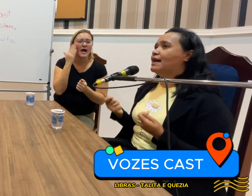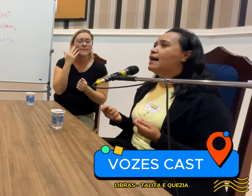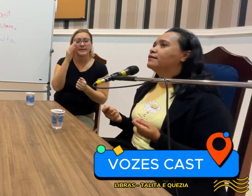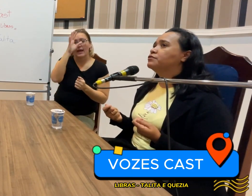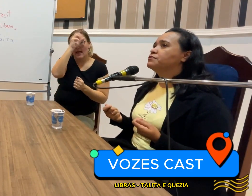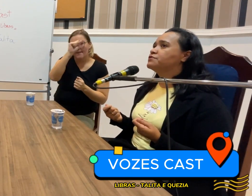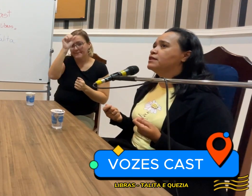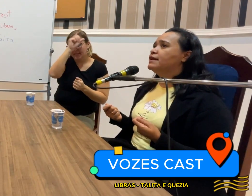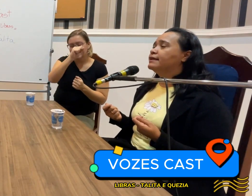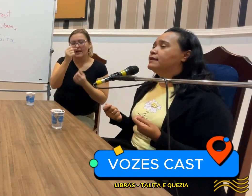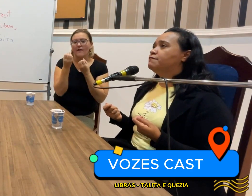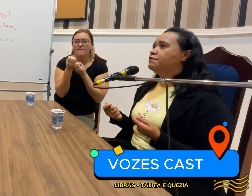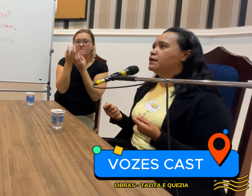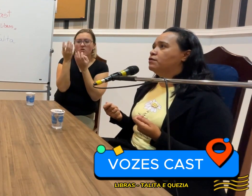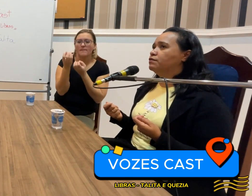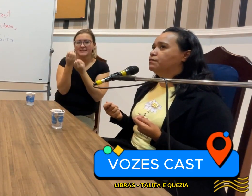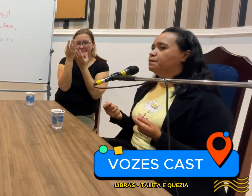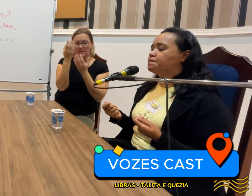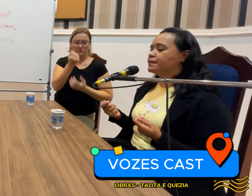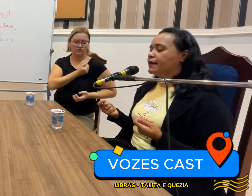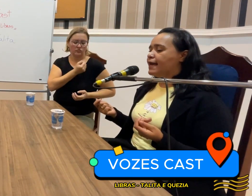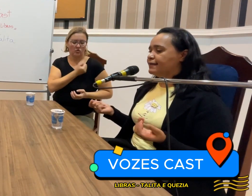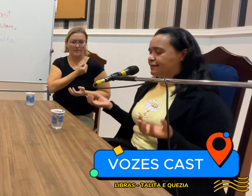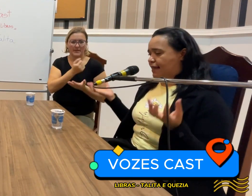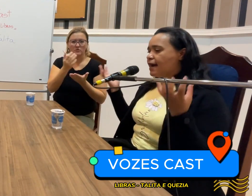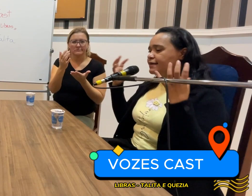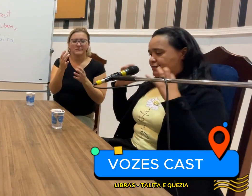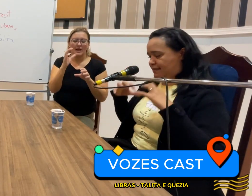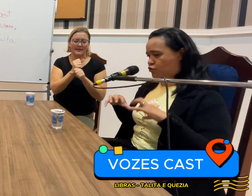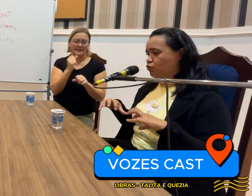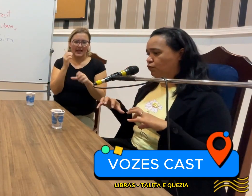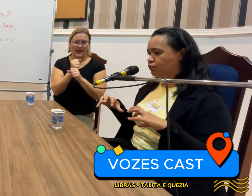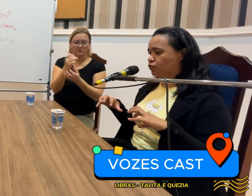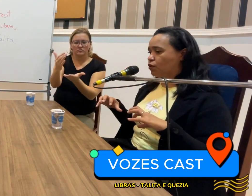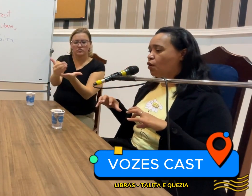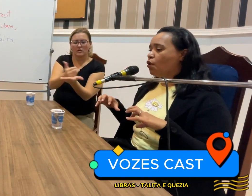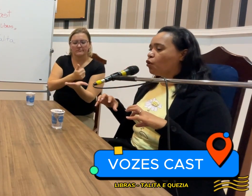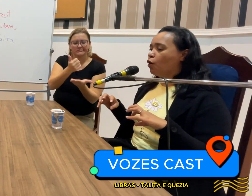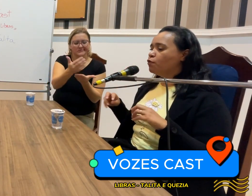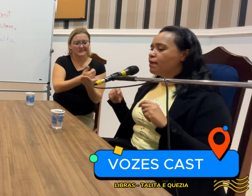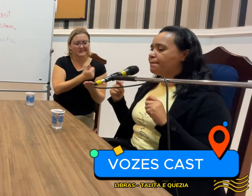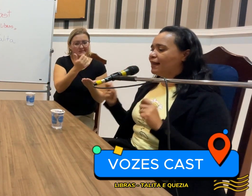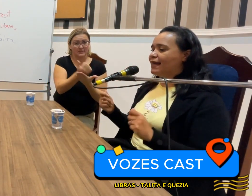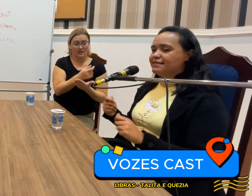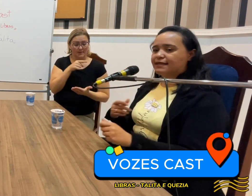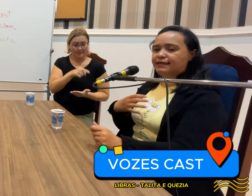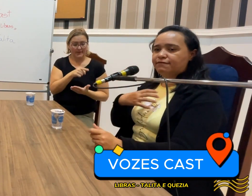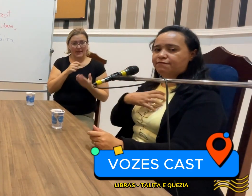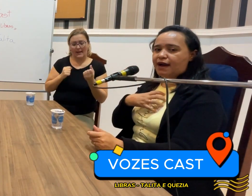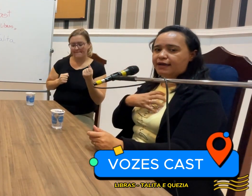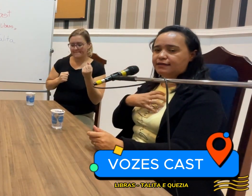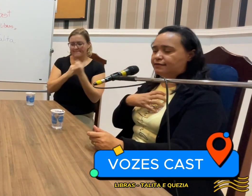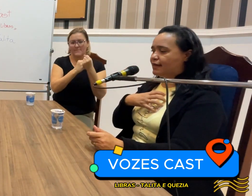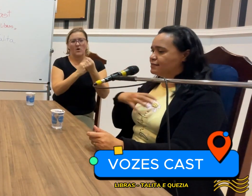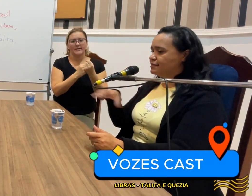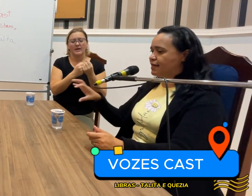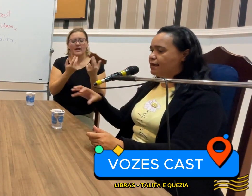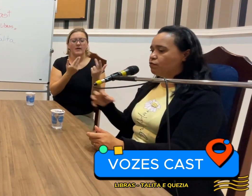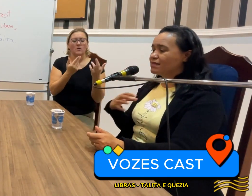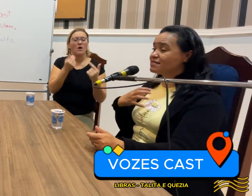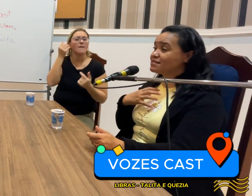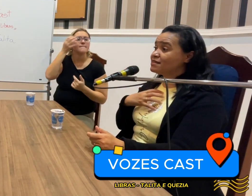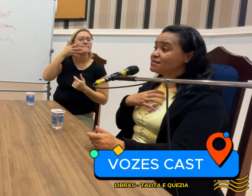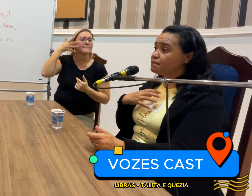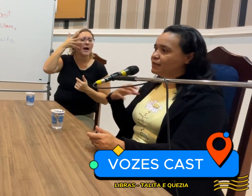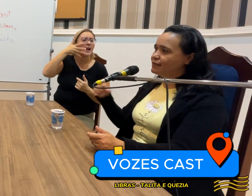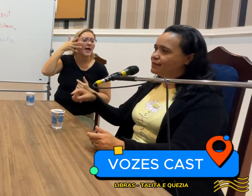são dados que vão entrar nesse assunto como uma palestra que vai trazer